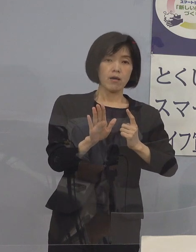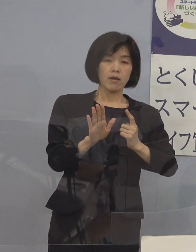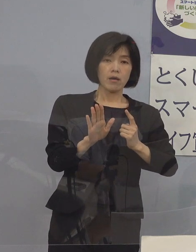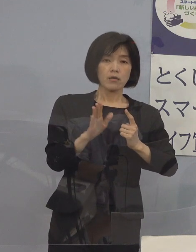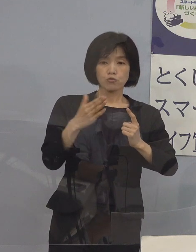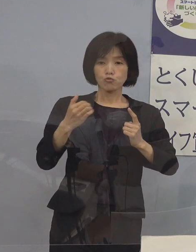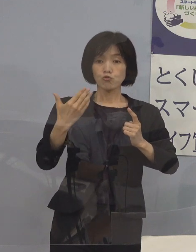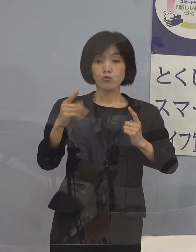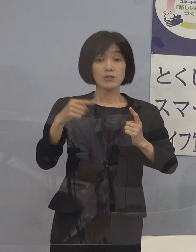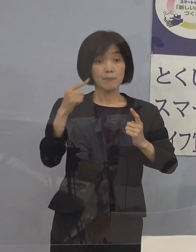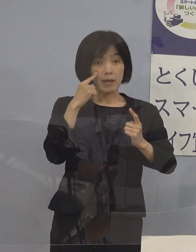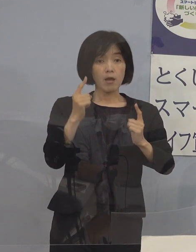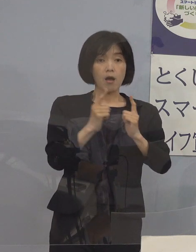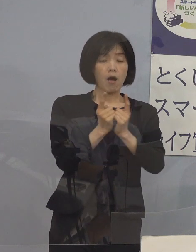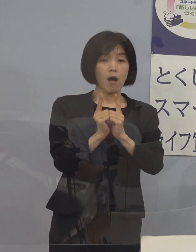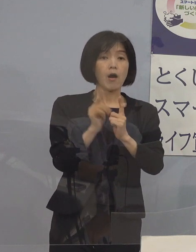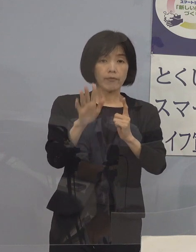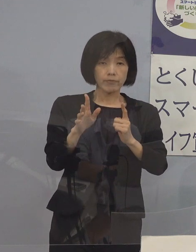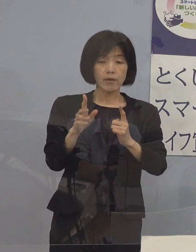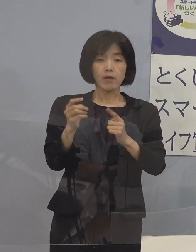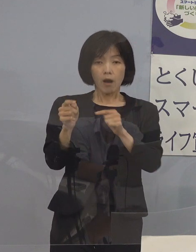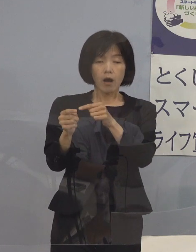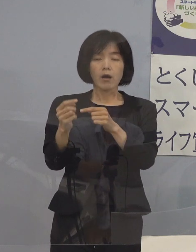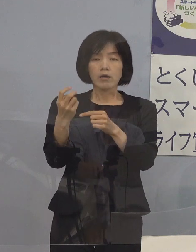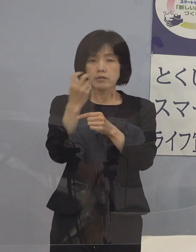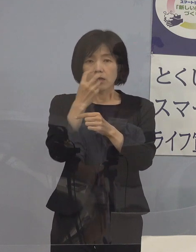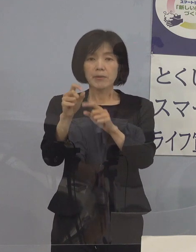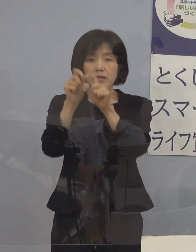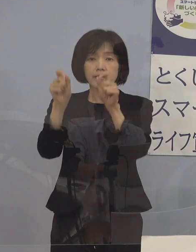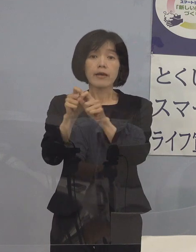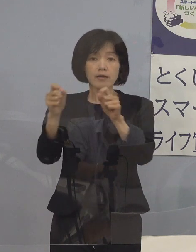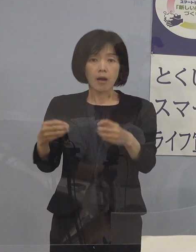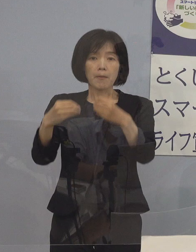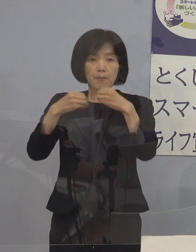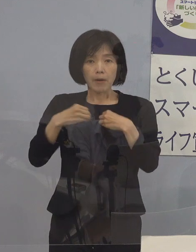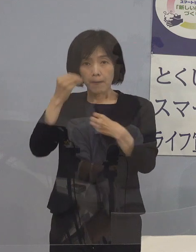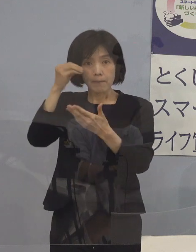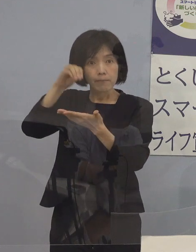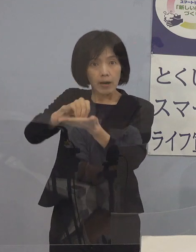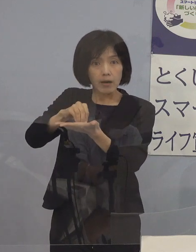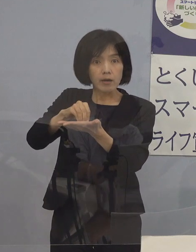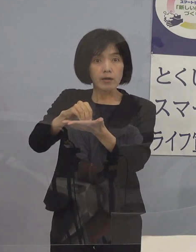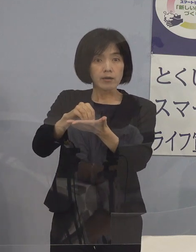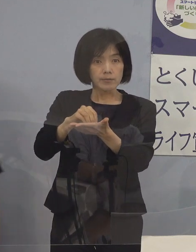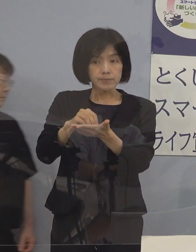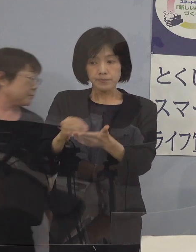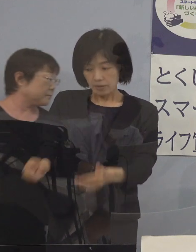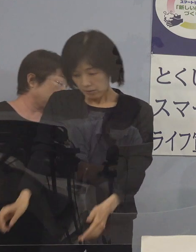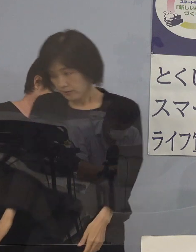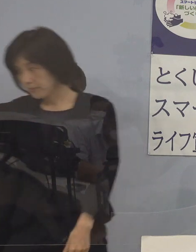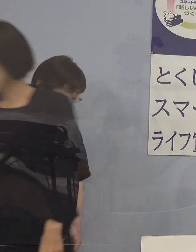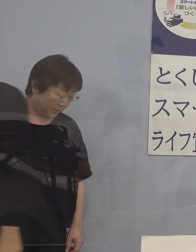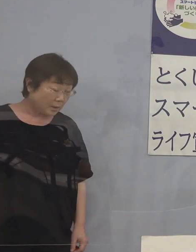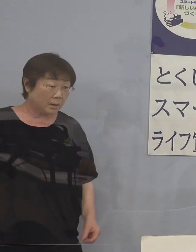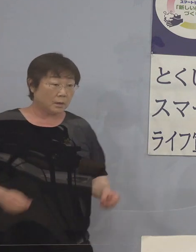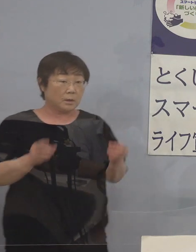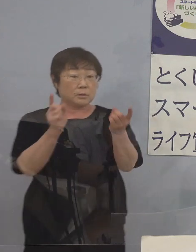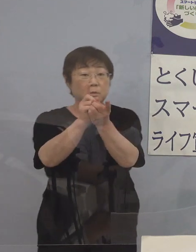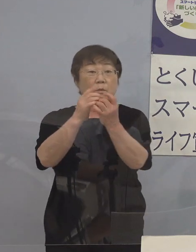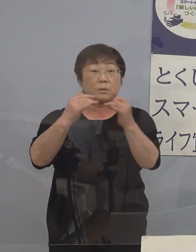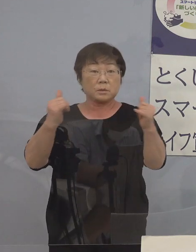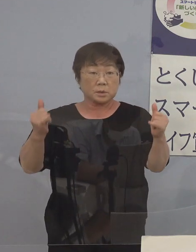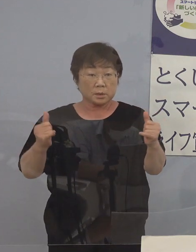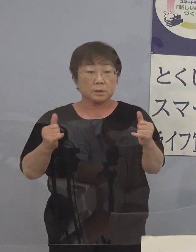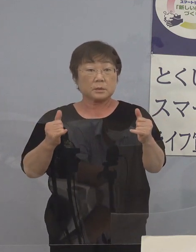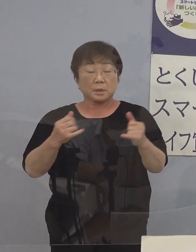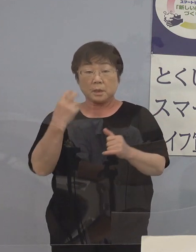ということで調べた結果陽性ということになりました。 同じような検査というか、他の濃厚接触者で検